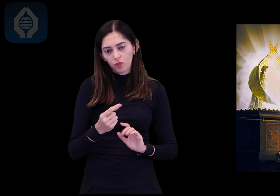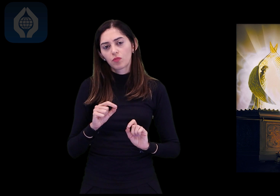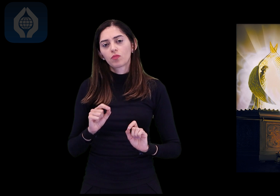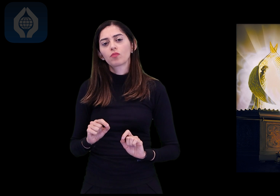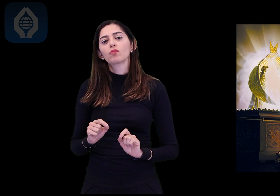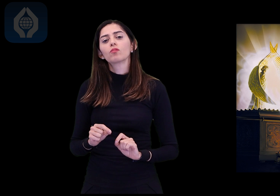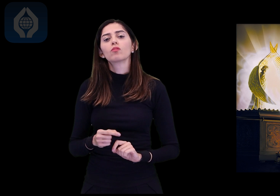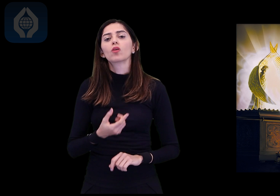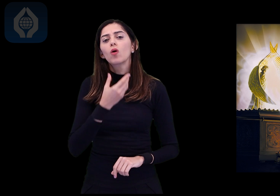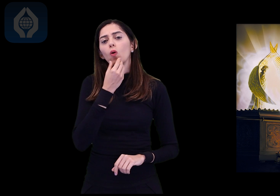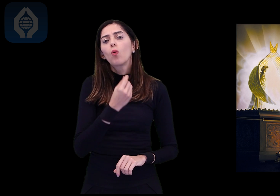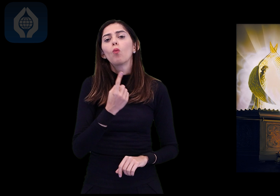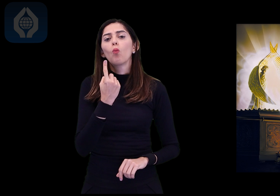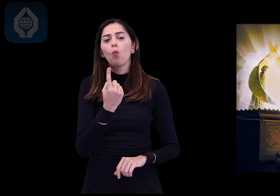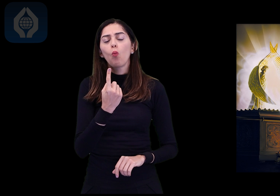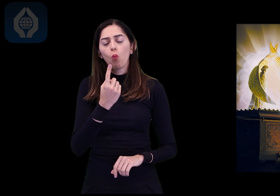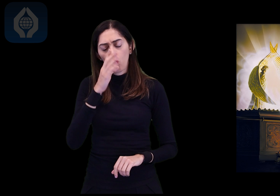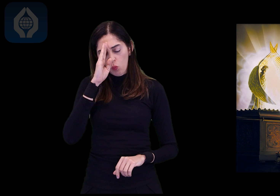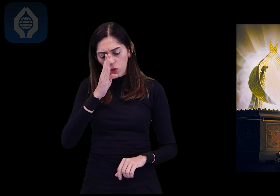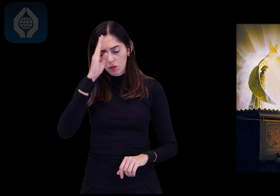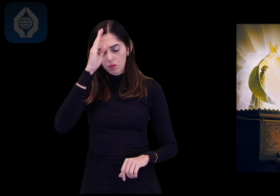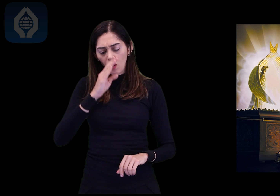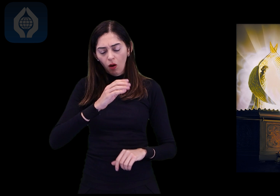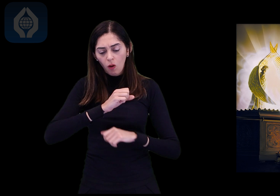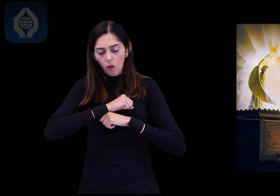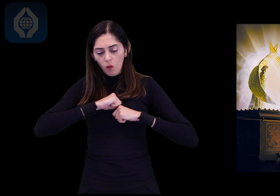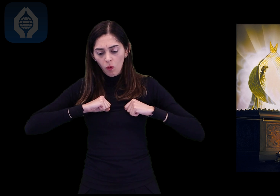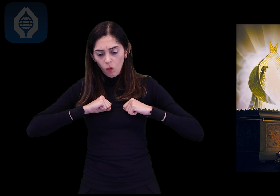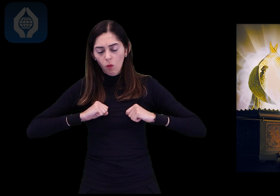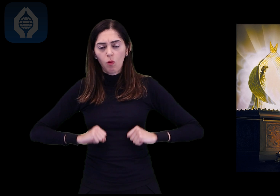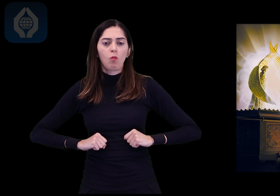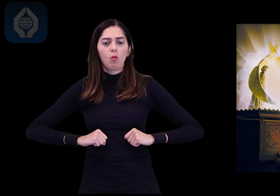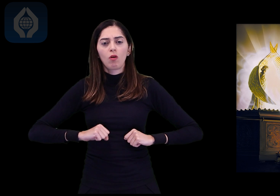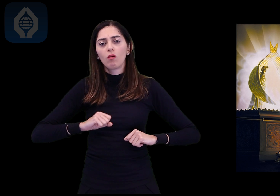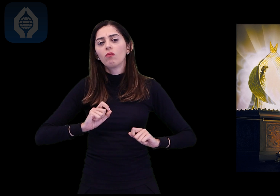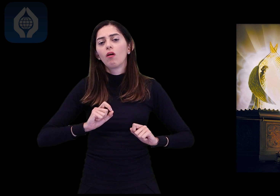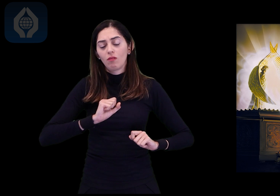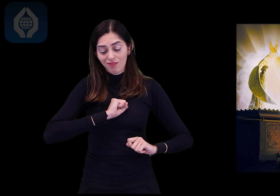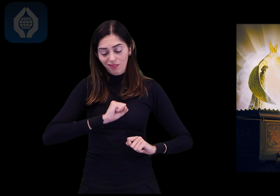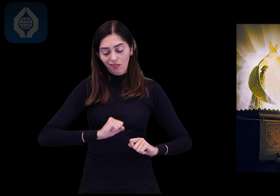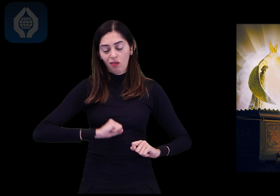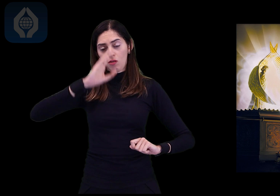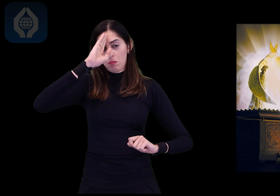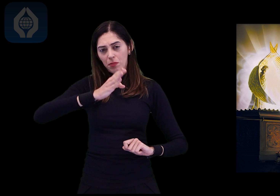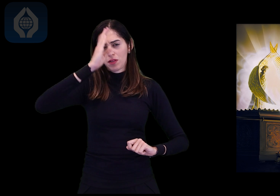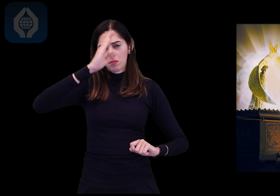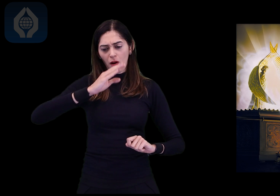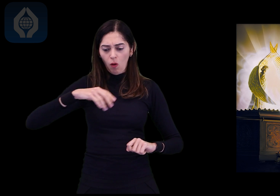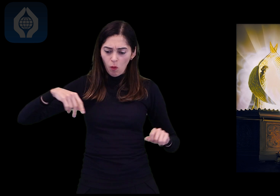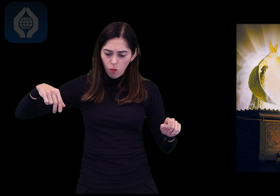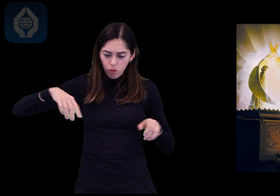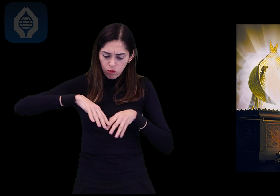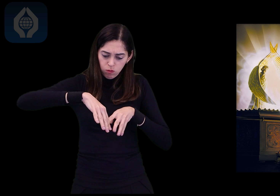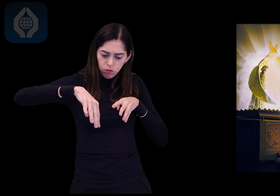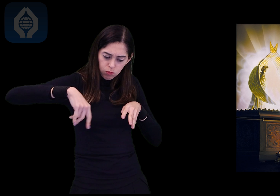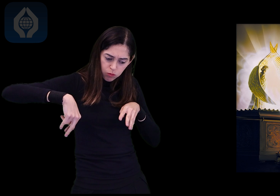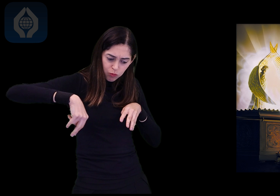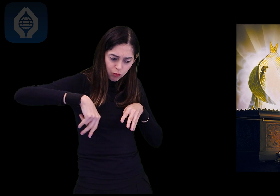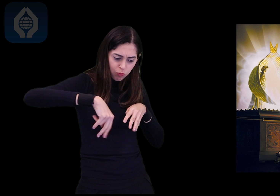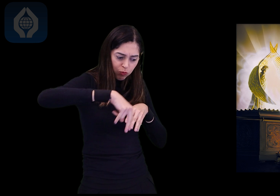era permitido entrar no Santo dos Santos, onde Deus estava. Qualquer outra pessoa que passasse pela cortina e entrasse no